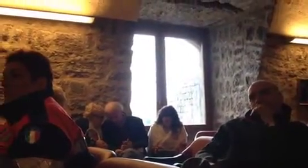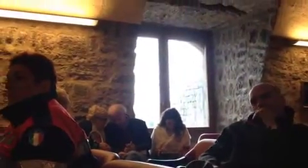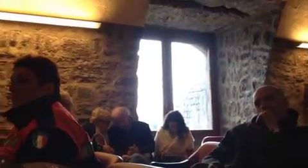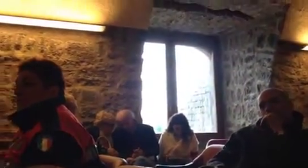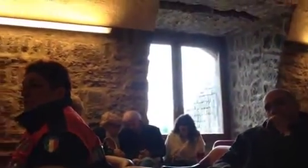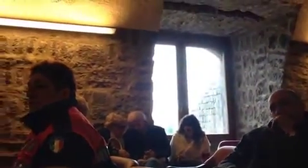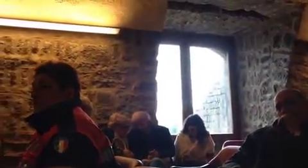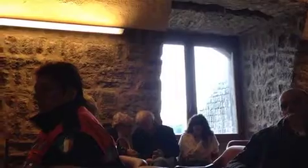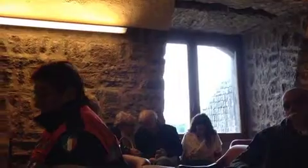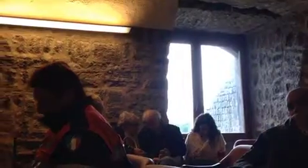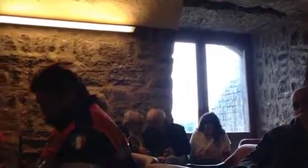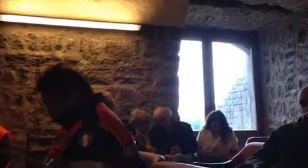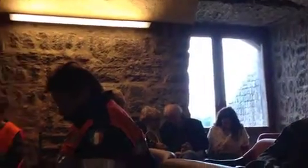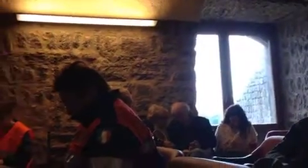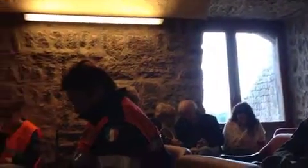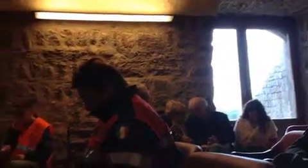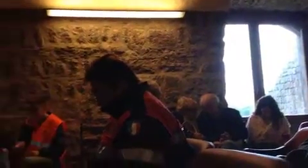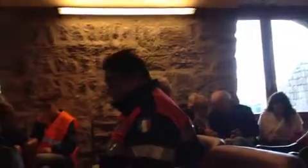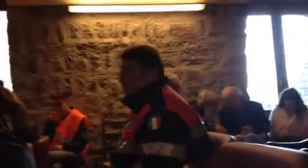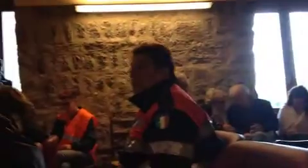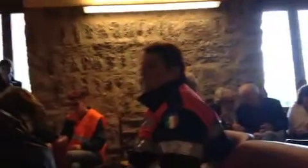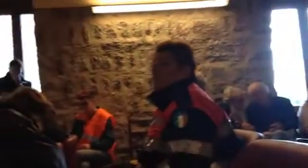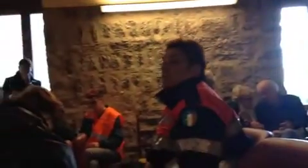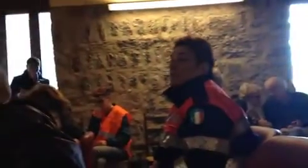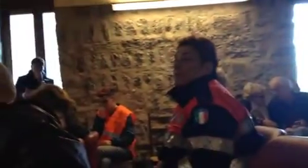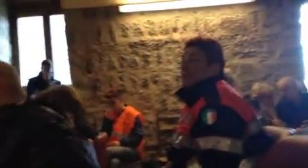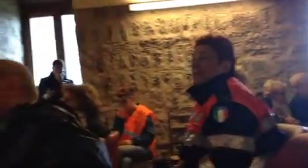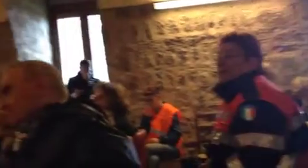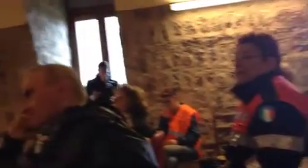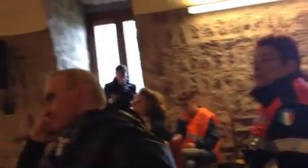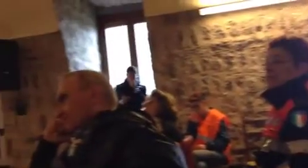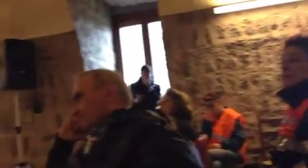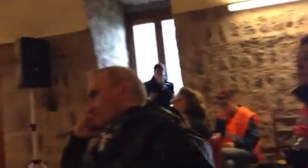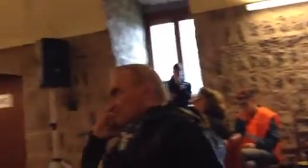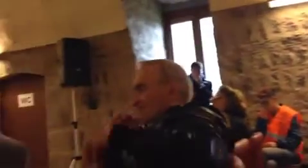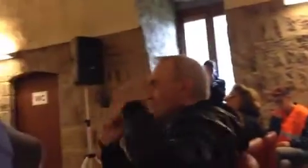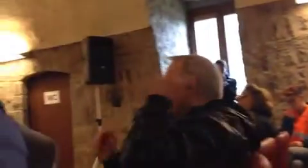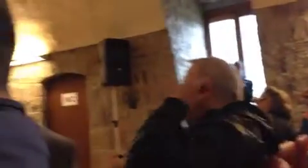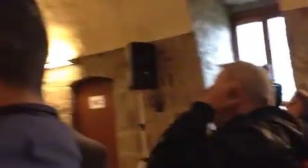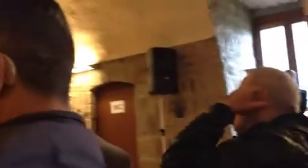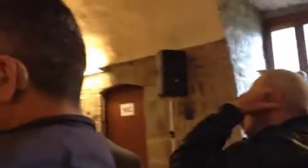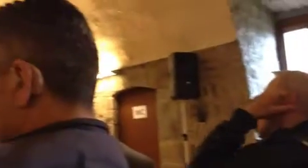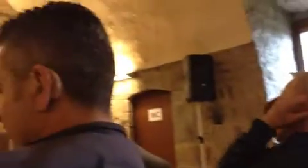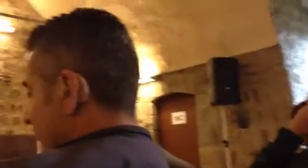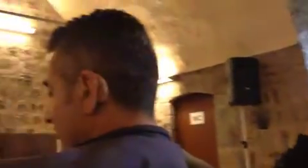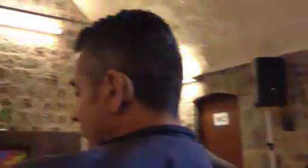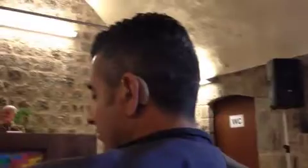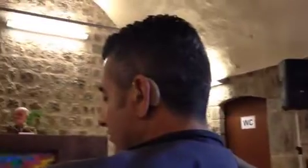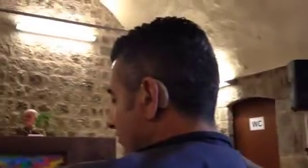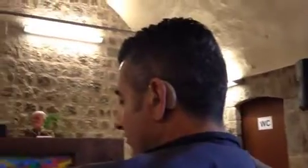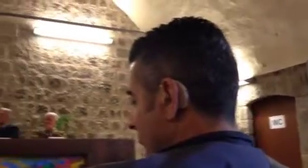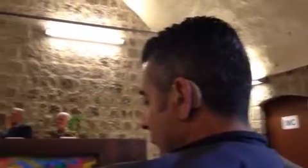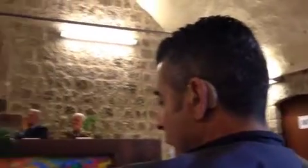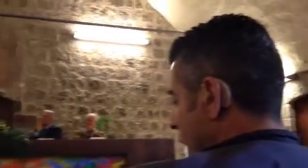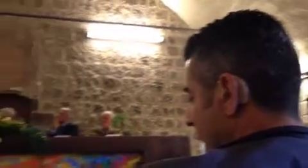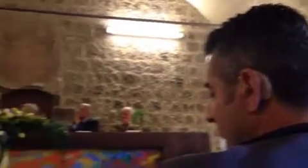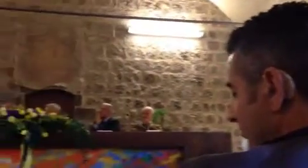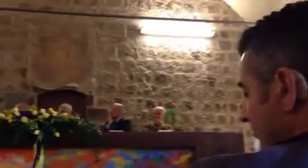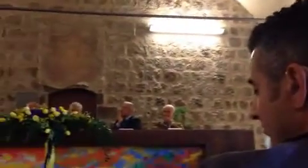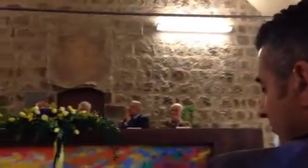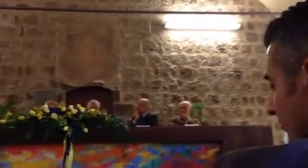gli indirizzi che erano stati dati in ambito Commissione Europea, anche perché sono stati in parte già richiamati, per